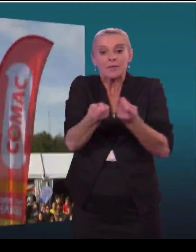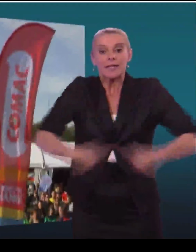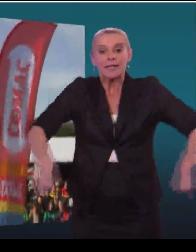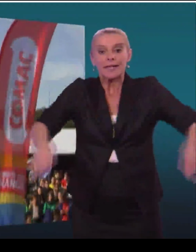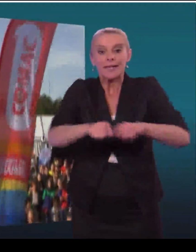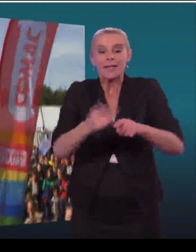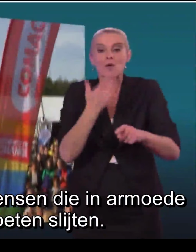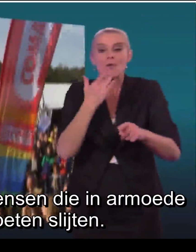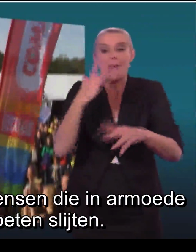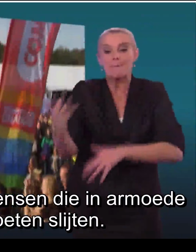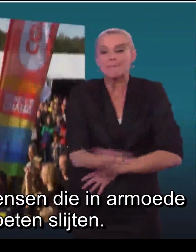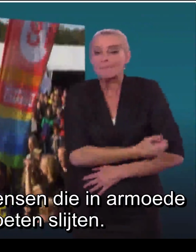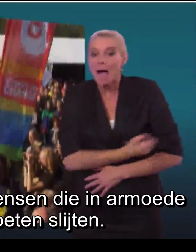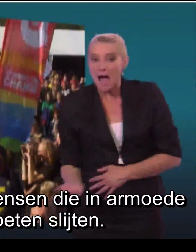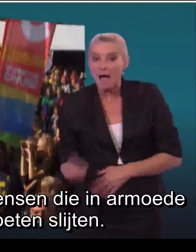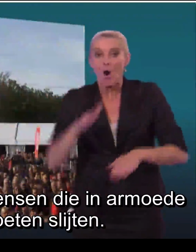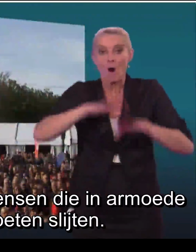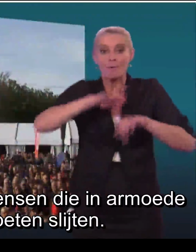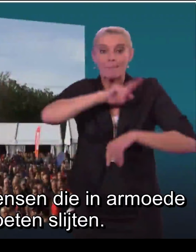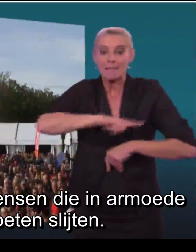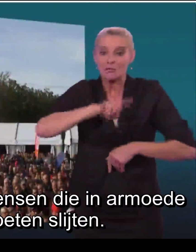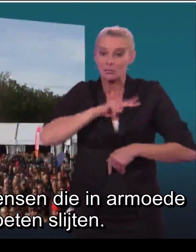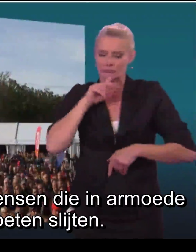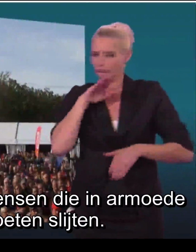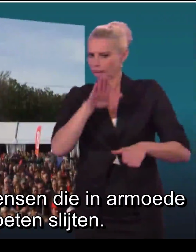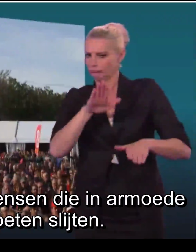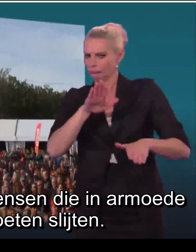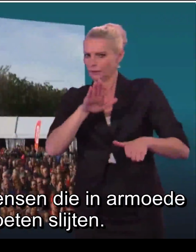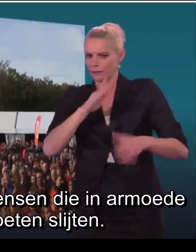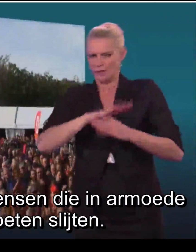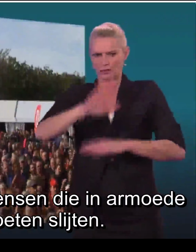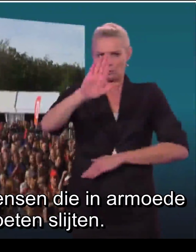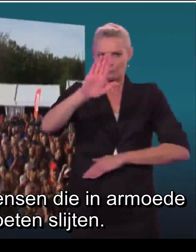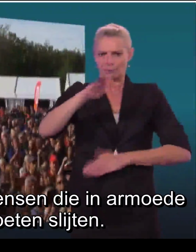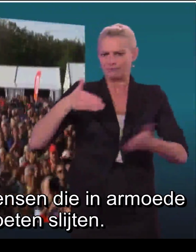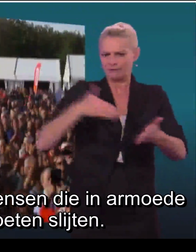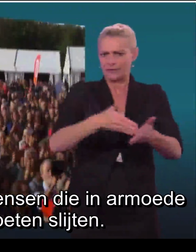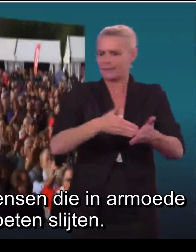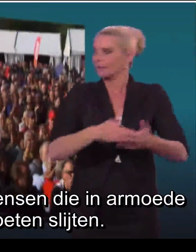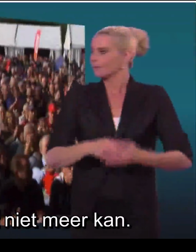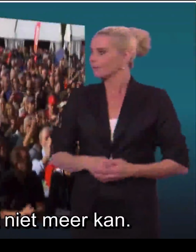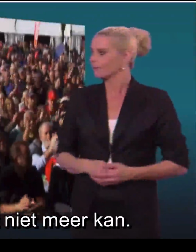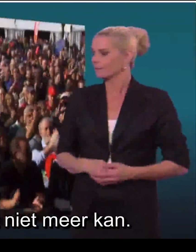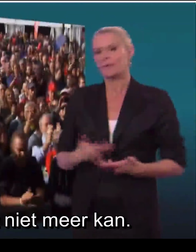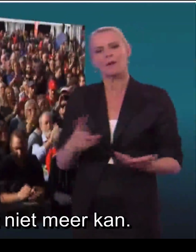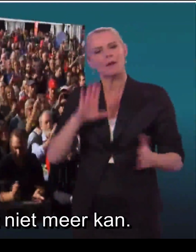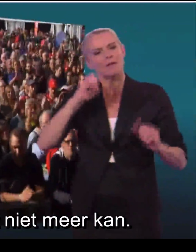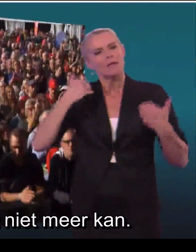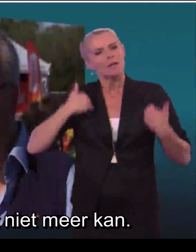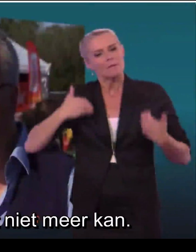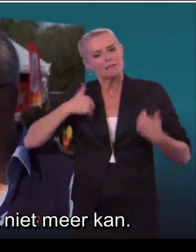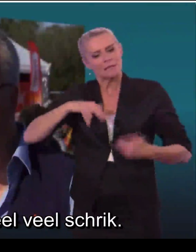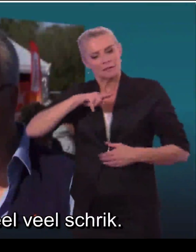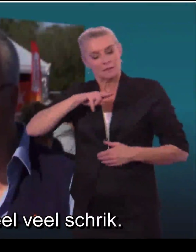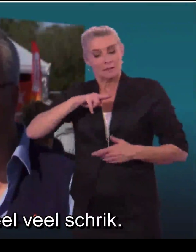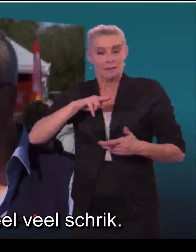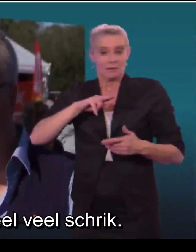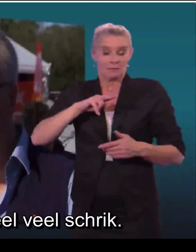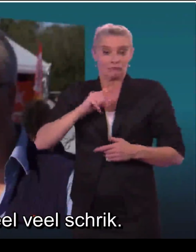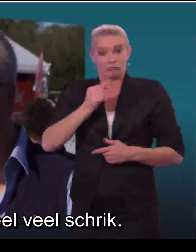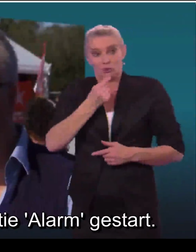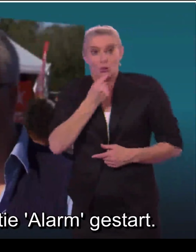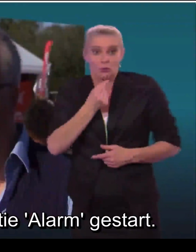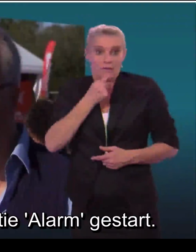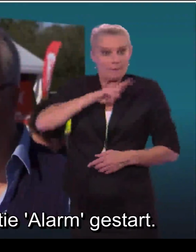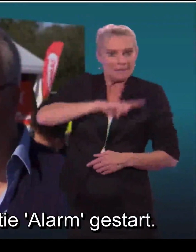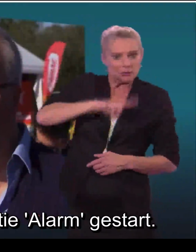wil doorvoeren. Er zijn ongelooflijk veel mensen die in armoede op de oude dag moeten slijten. En wij vinden dat dat niet meer kan. En de mensen hebben heel veel